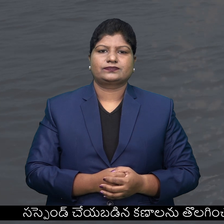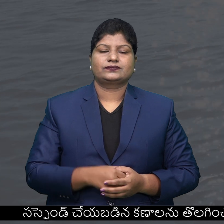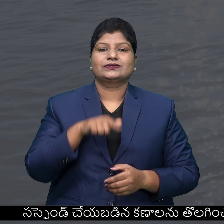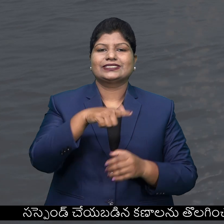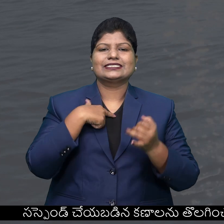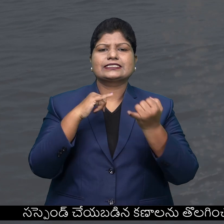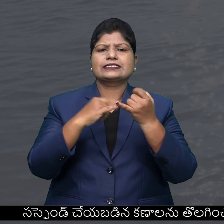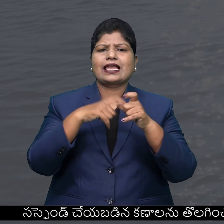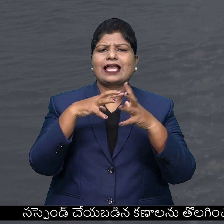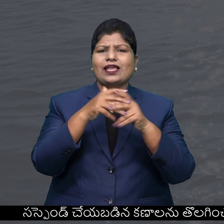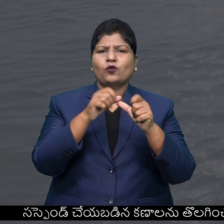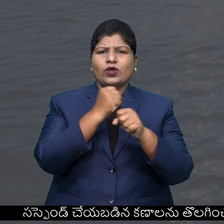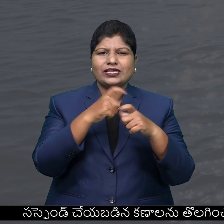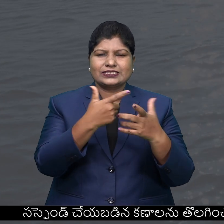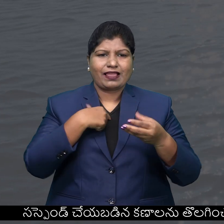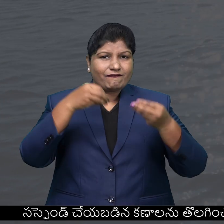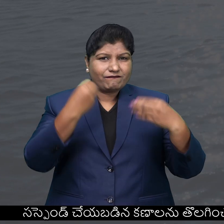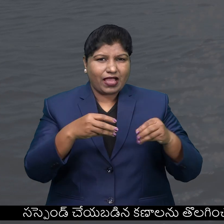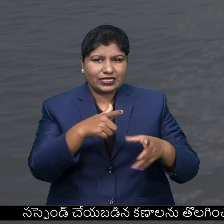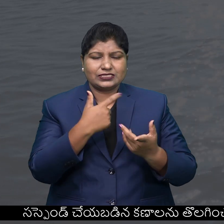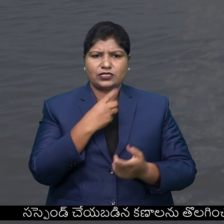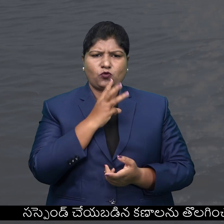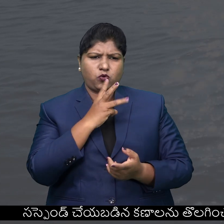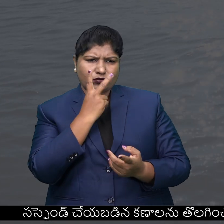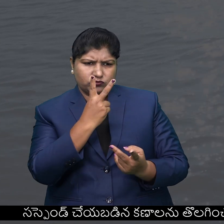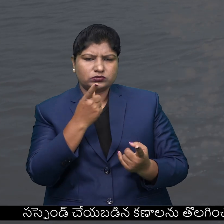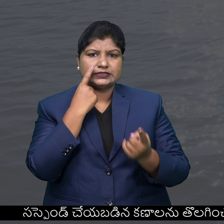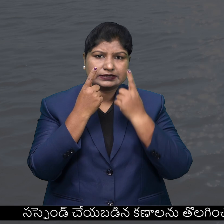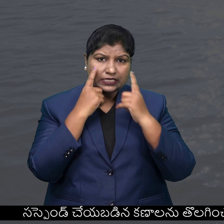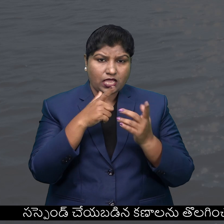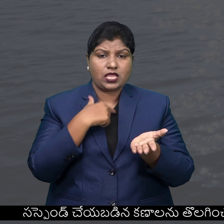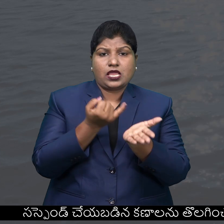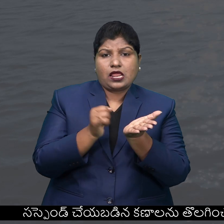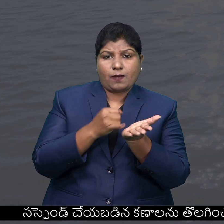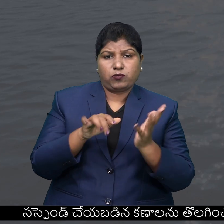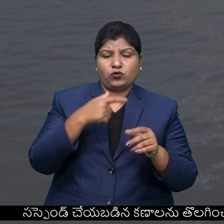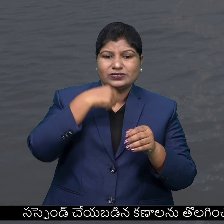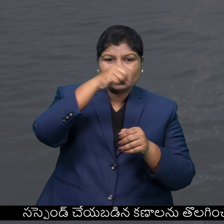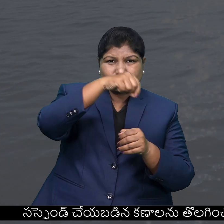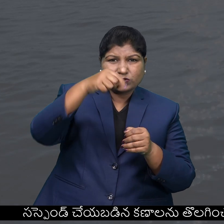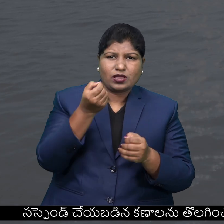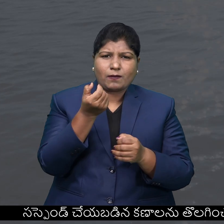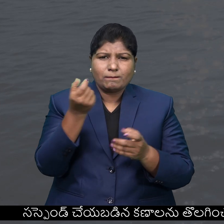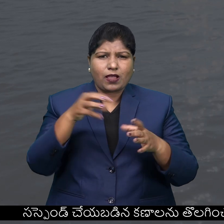సస్పెండ్ చేయబడిన కణాలను తొలగించడానికి మురుగునీటిని తప్పనిసరిగా శుద్ధి చేయాలి.